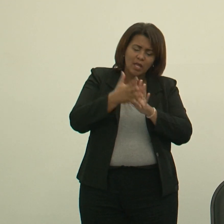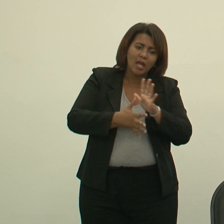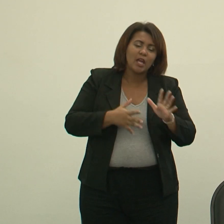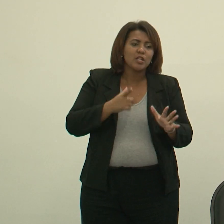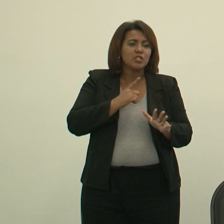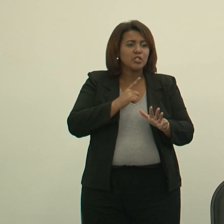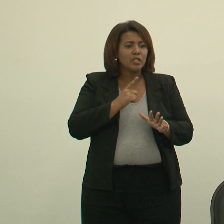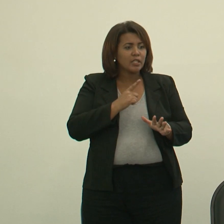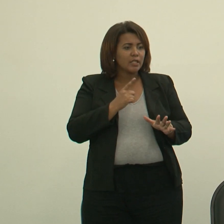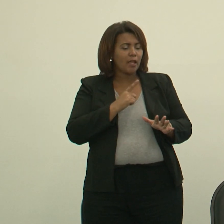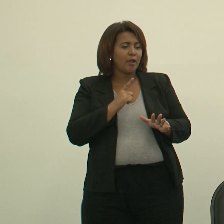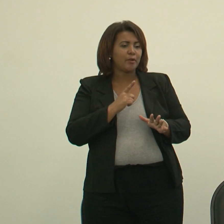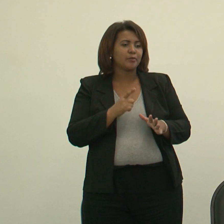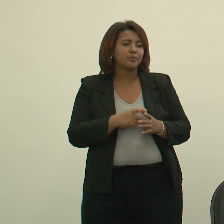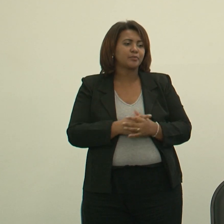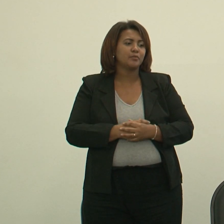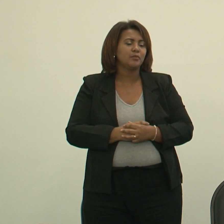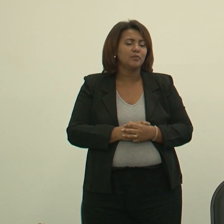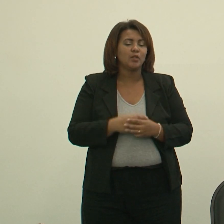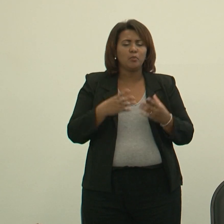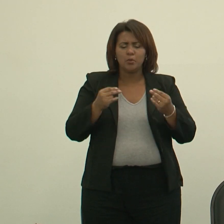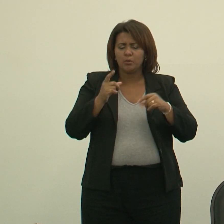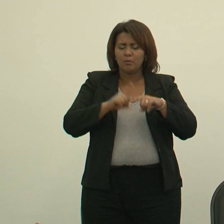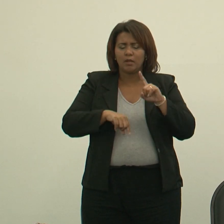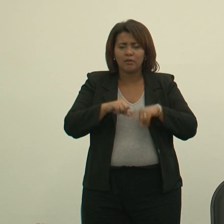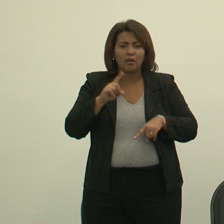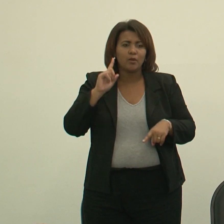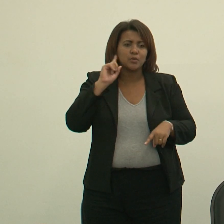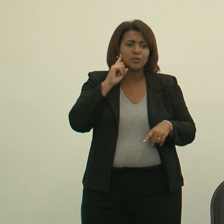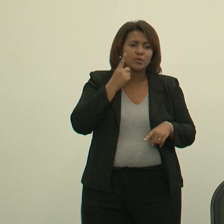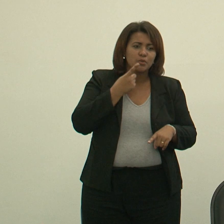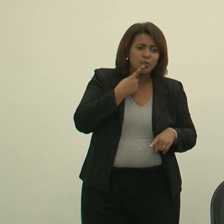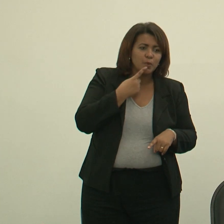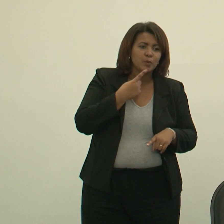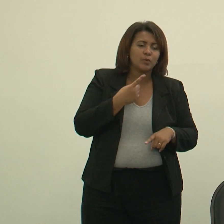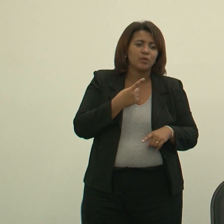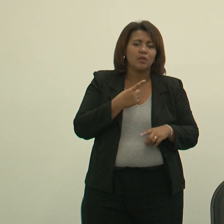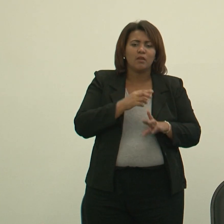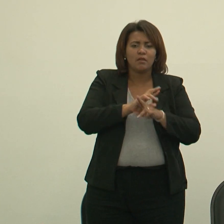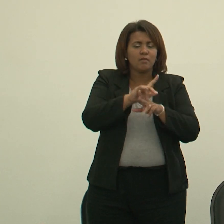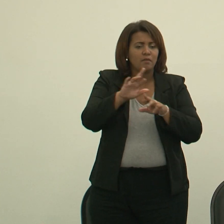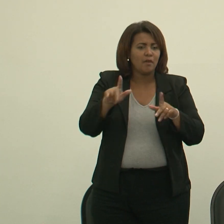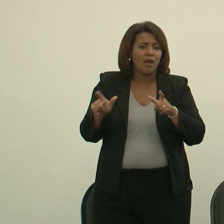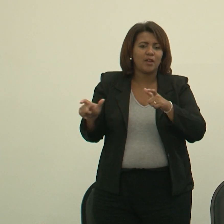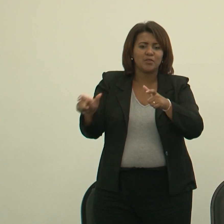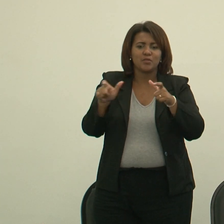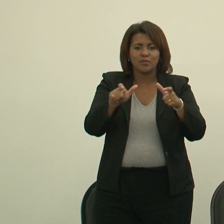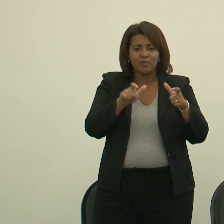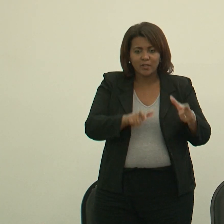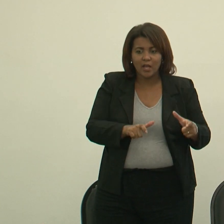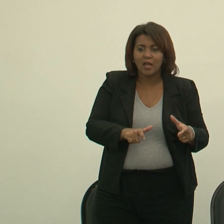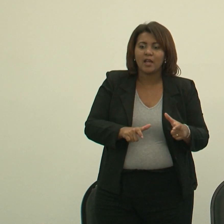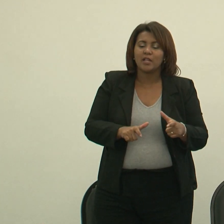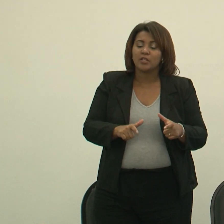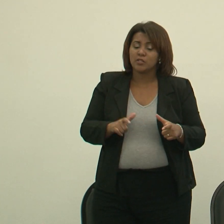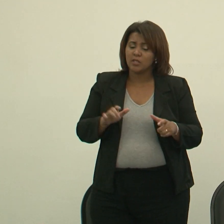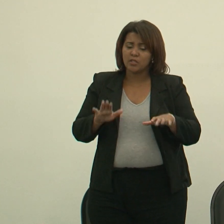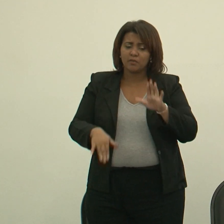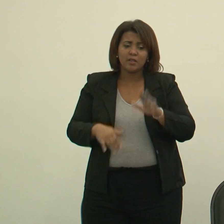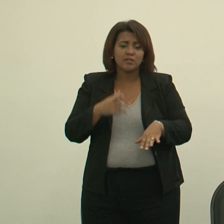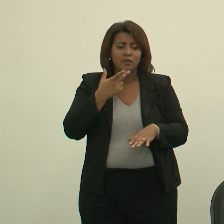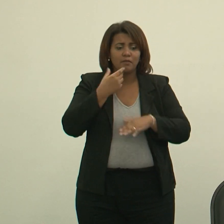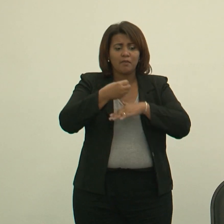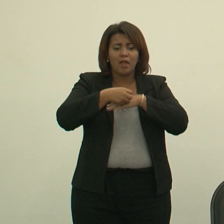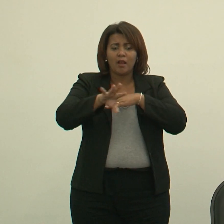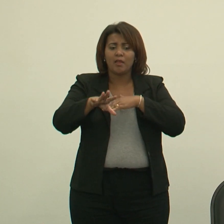que eu falo sobre surdez, sobre material em vários lugares, mas poucas vezes eu comentei com meus alunos, por exemplo,